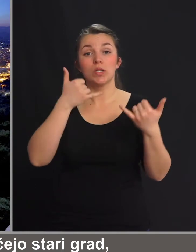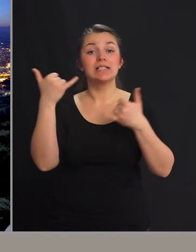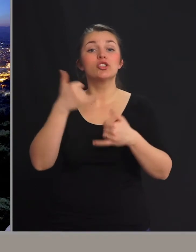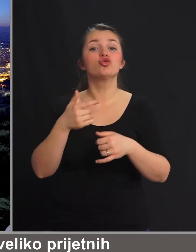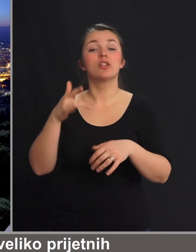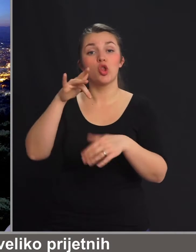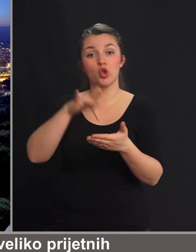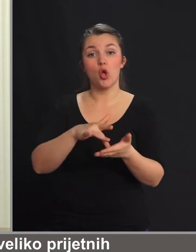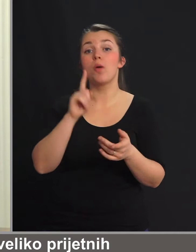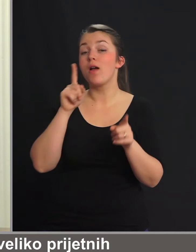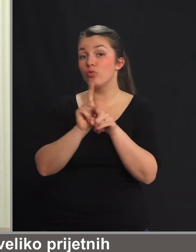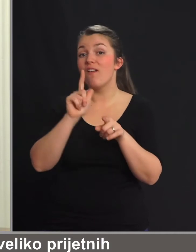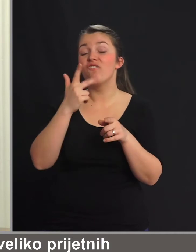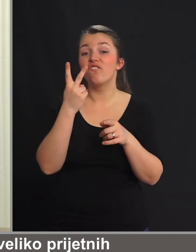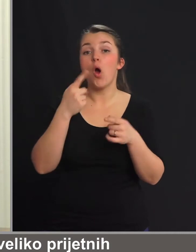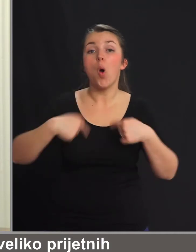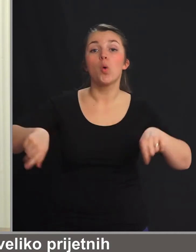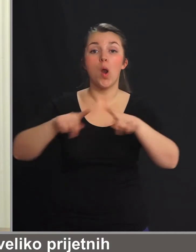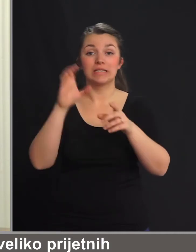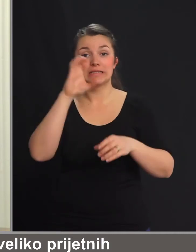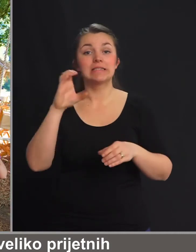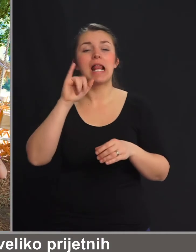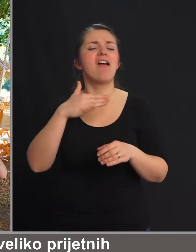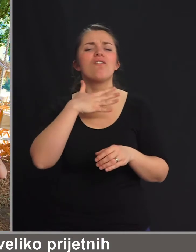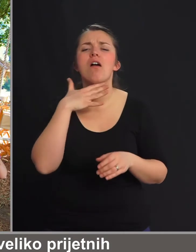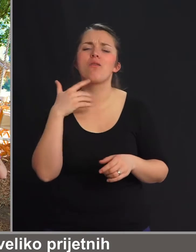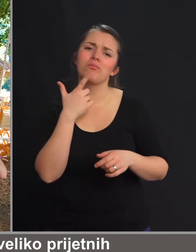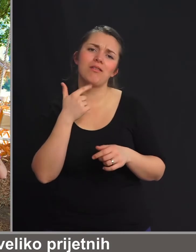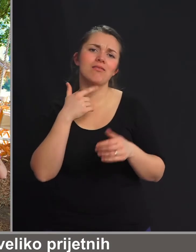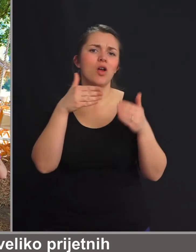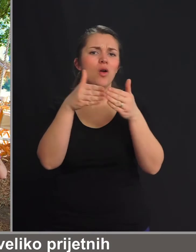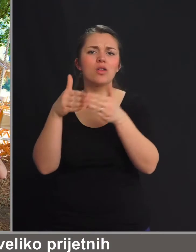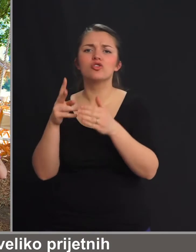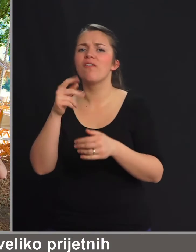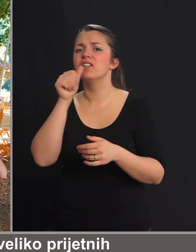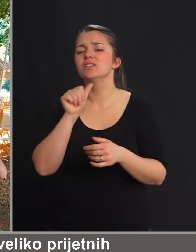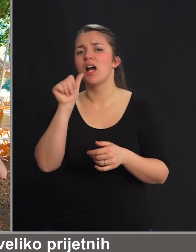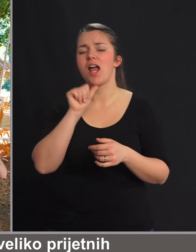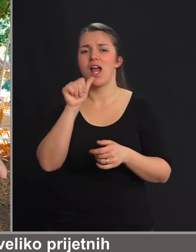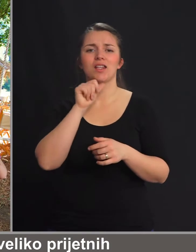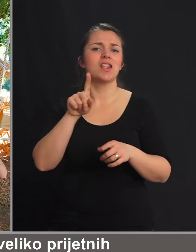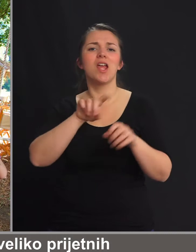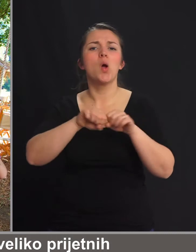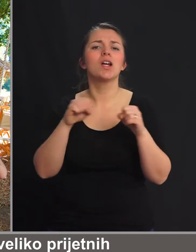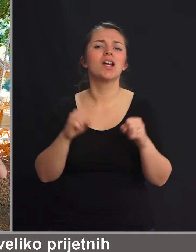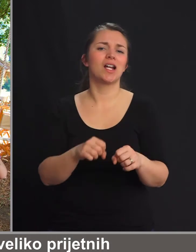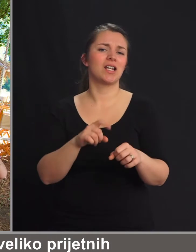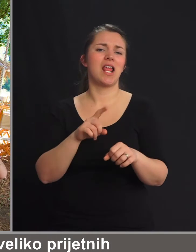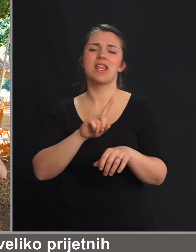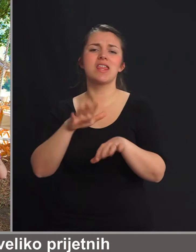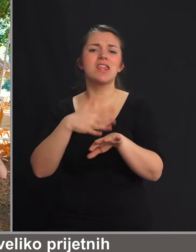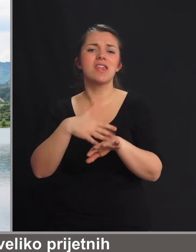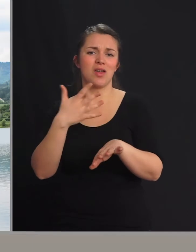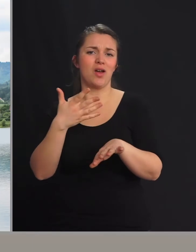točk. Sicer je pa tudi v okolici Celja veliko prijetnih kotičkov v zeleni,